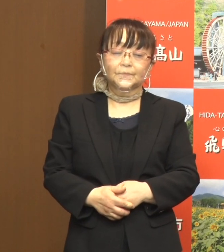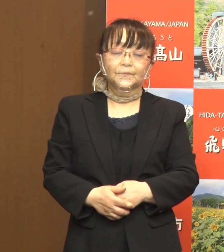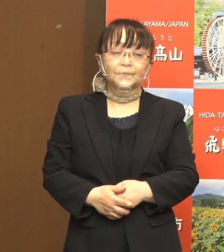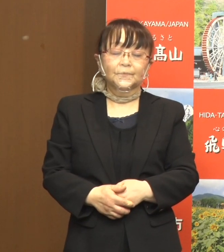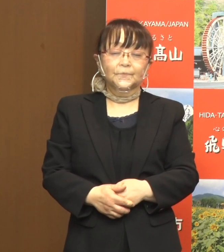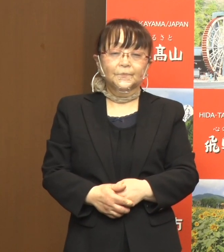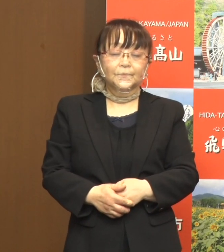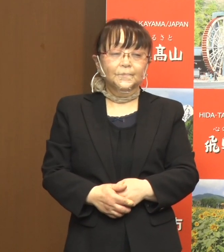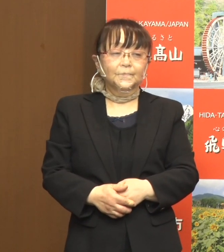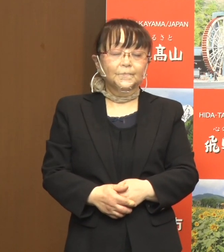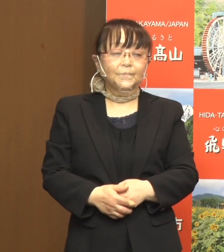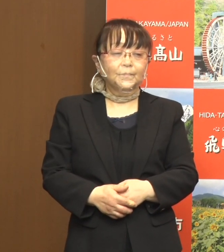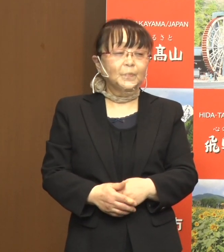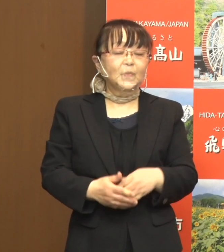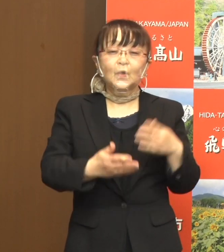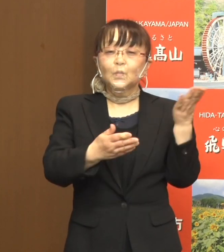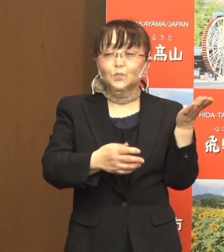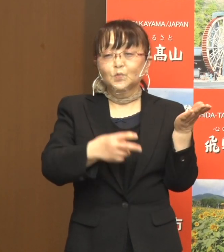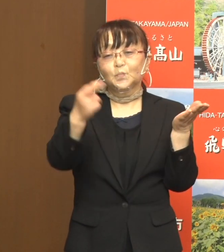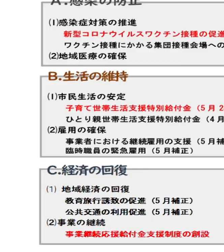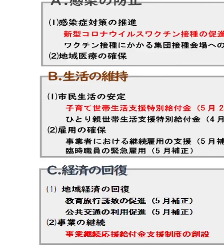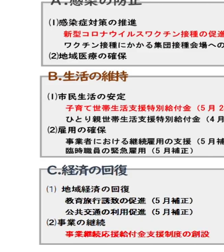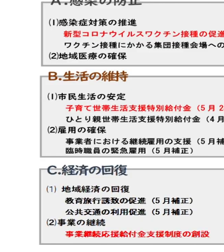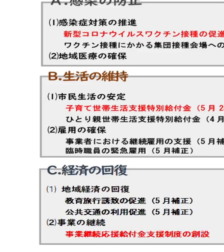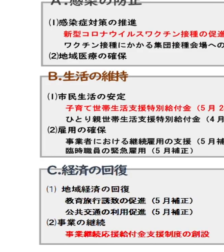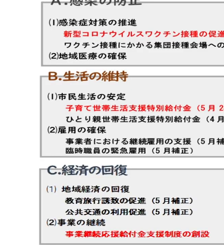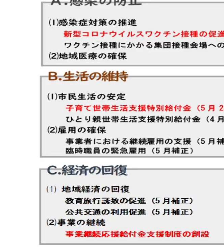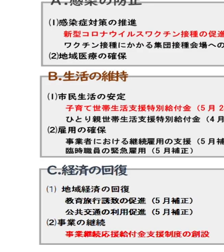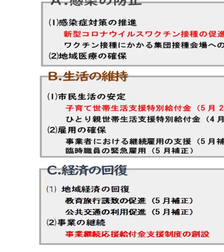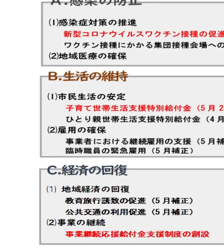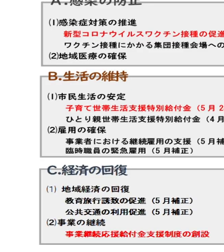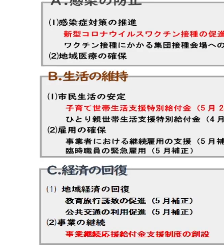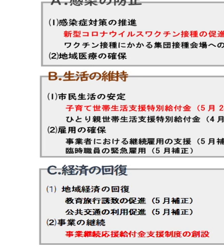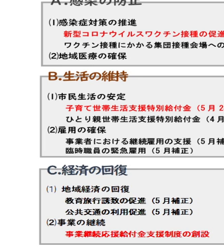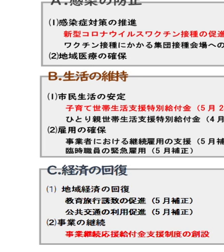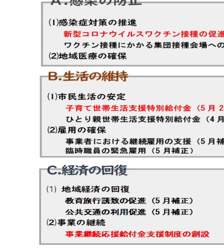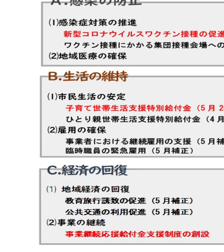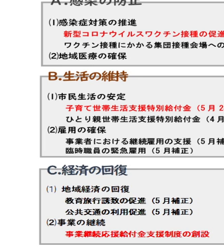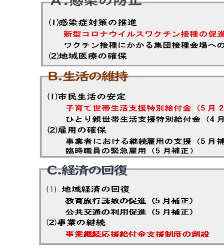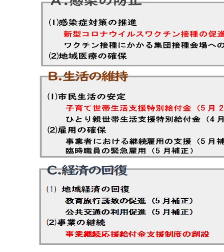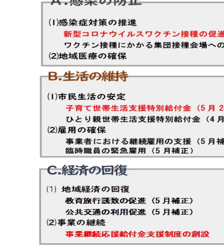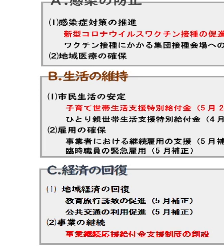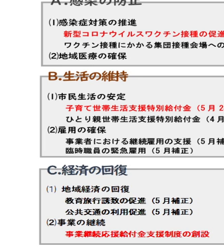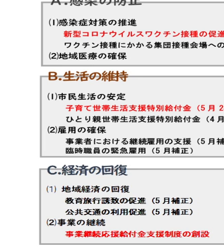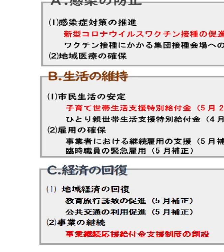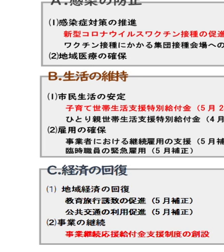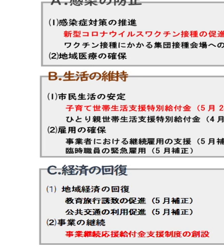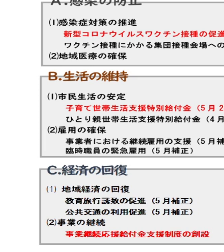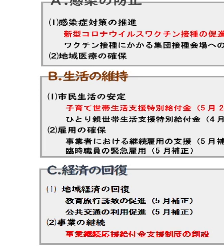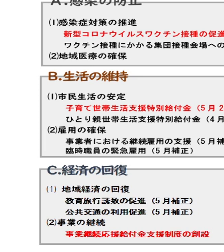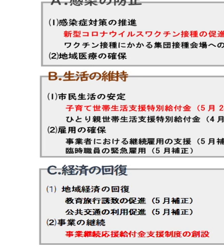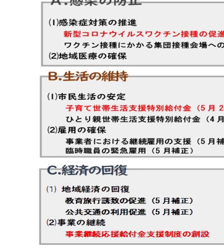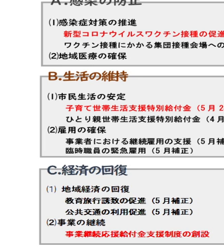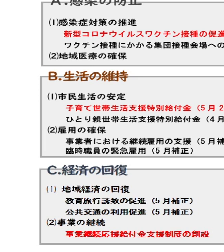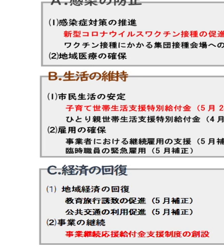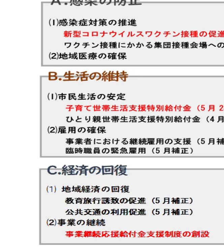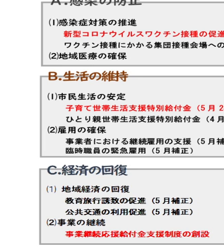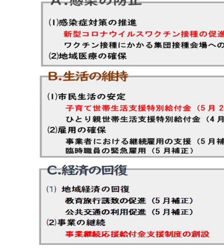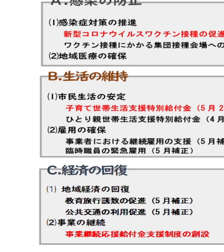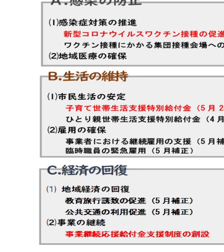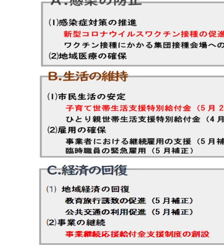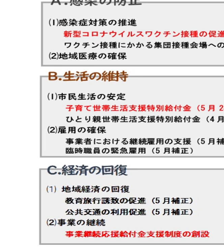こちらの方のフリップをご覧下さいこれずっと今まで何回もあの説明させていただいておりますけれども